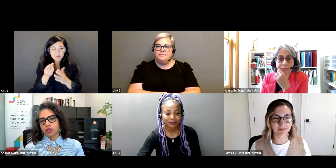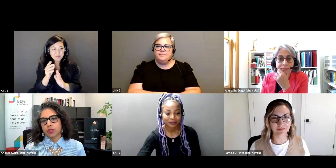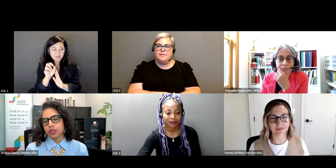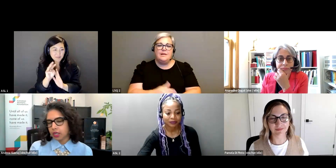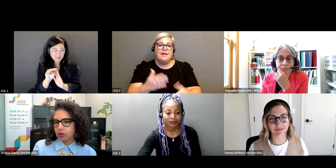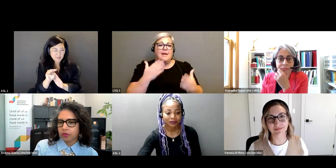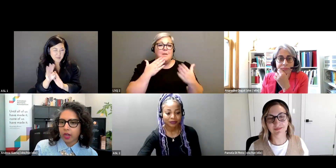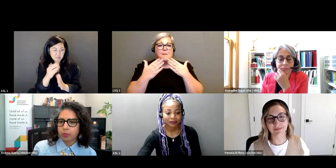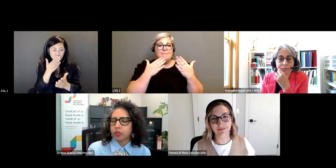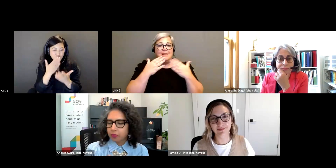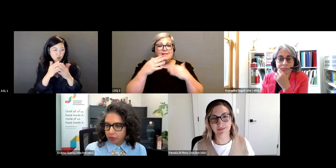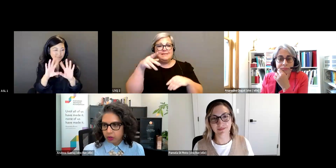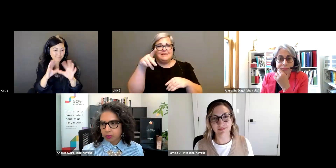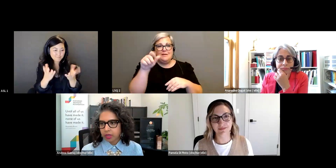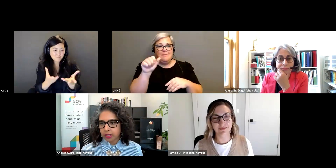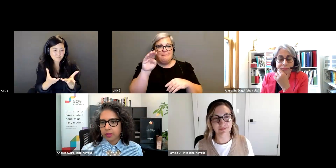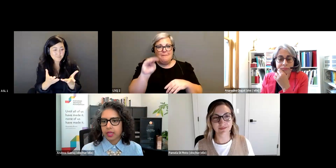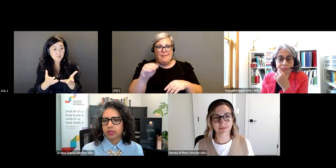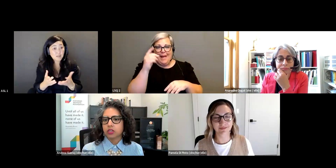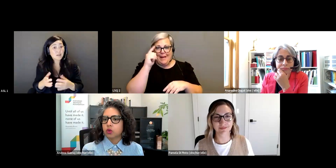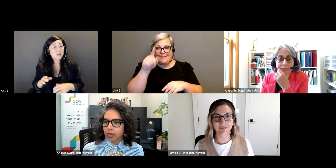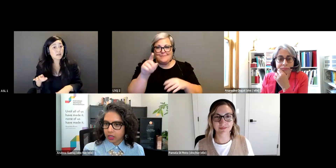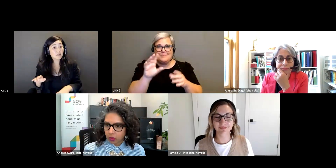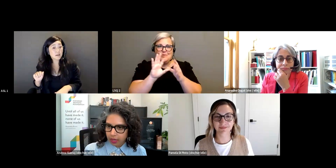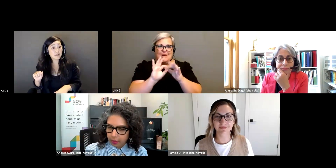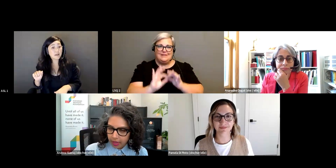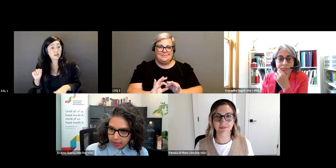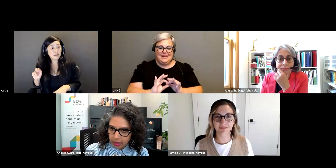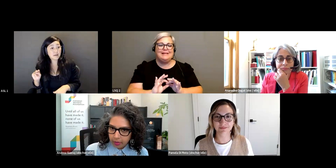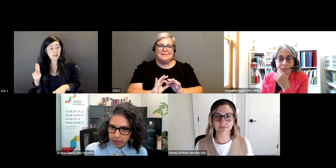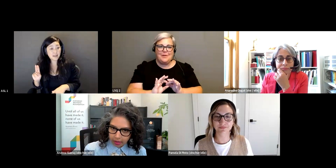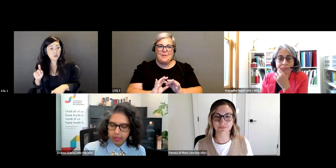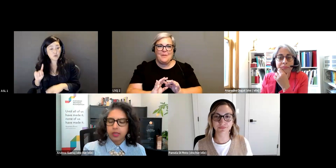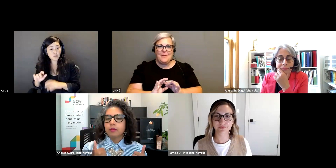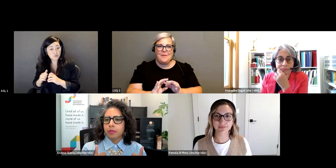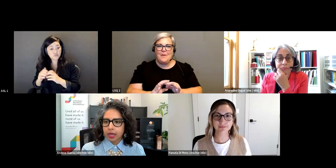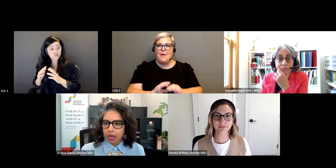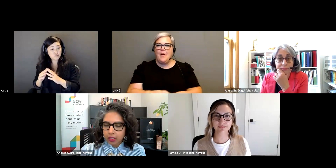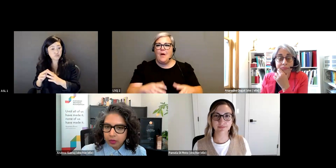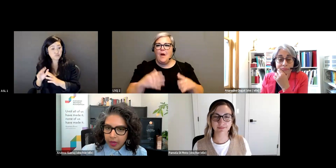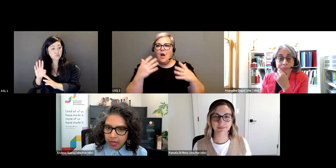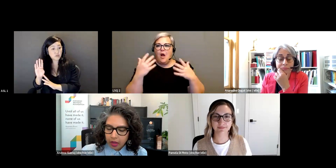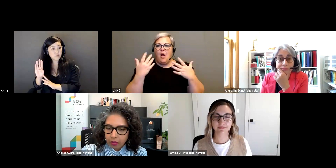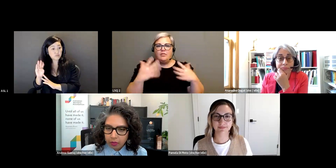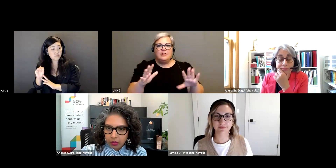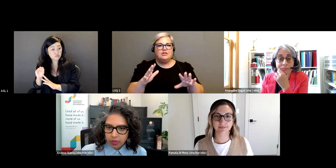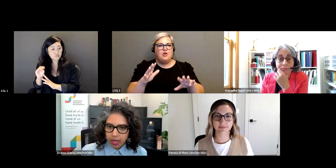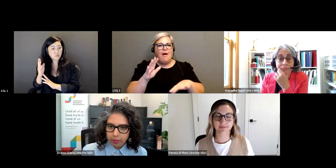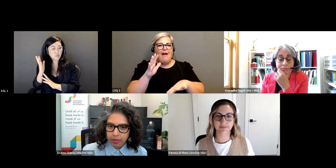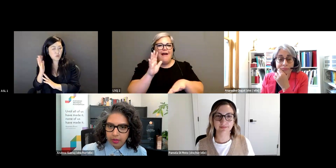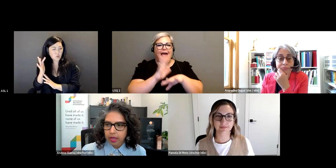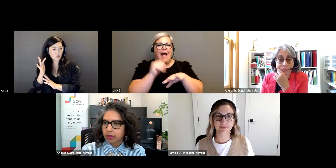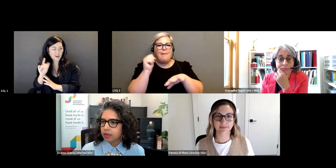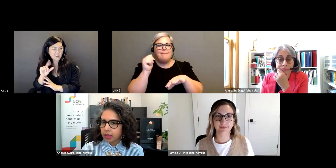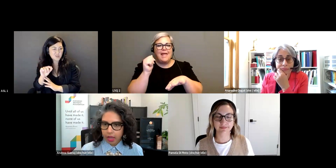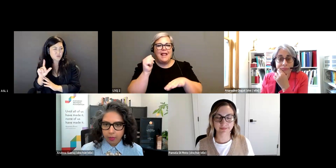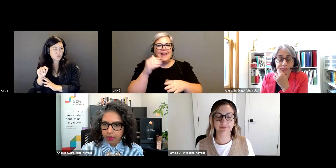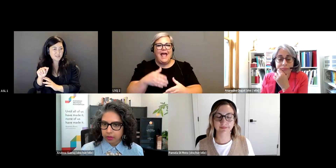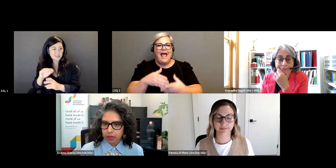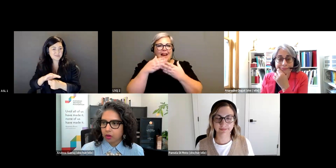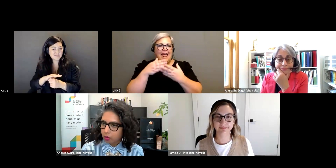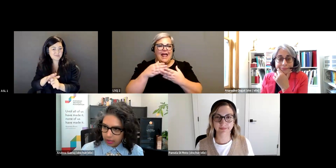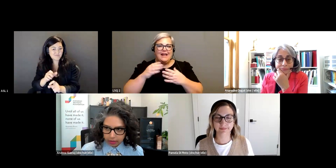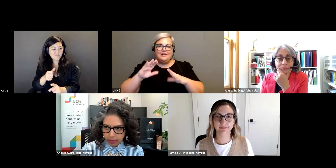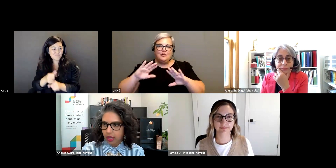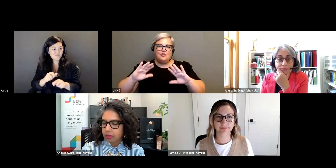Merci, Pam, pour cet aperçu. Nous avons lancé l'appel à l'aide au départ